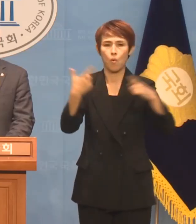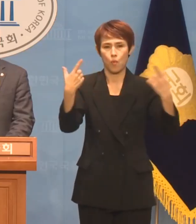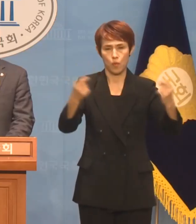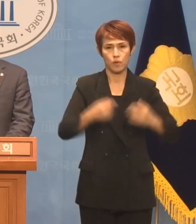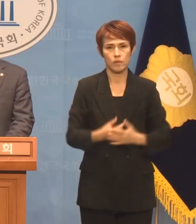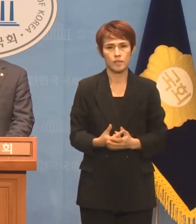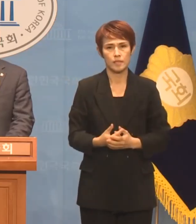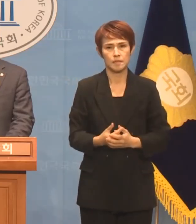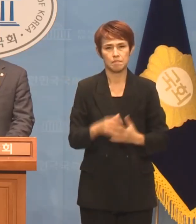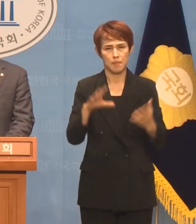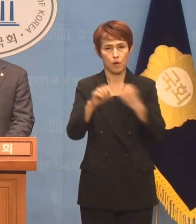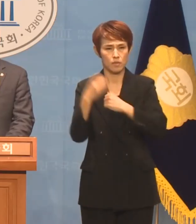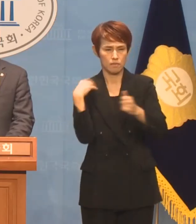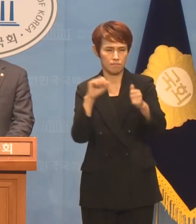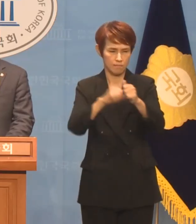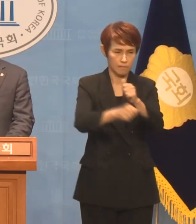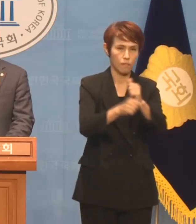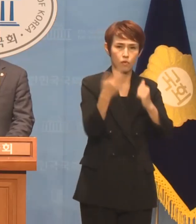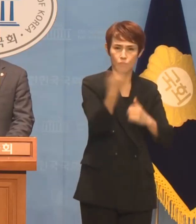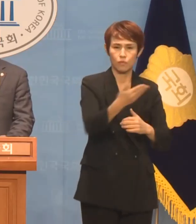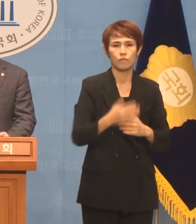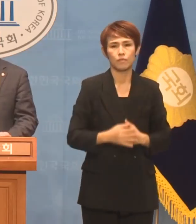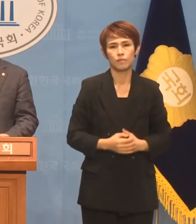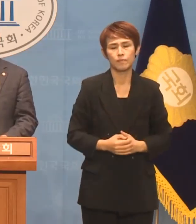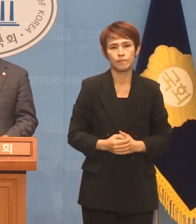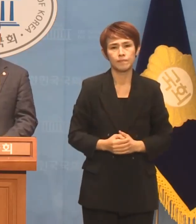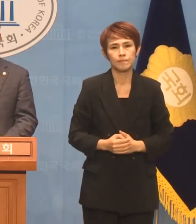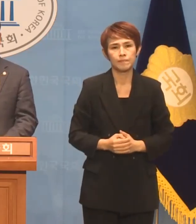즉각 책임을 묻겠습니다.